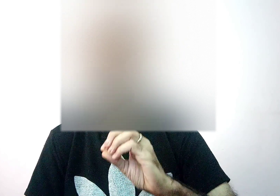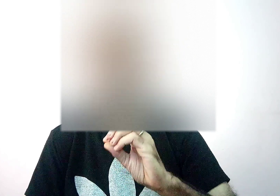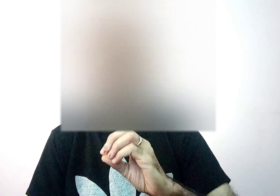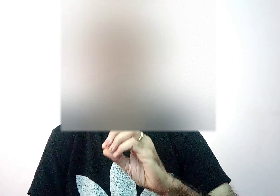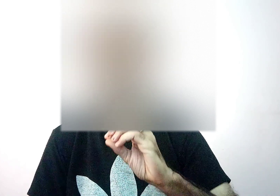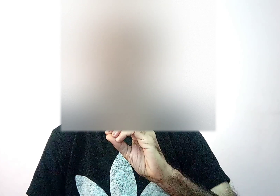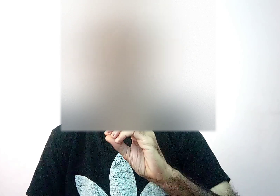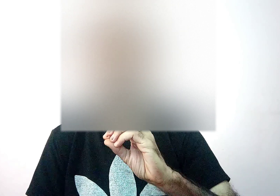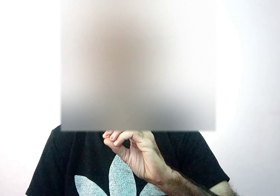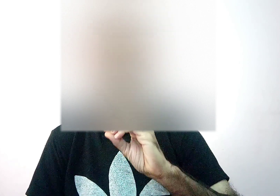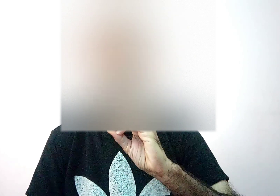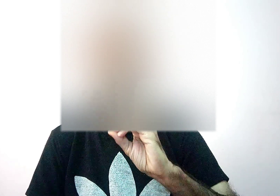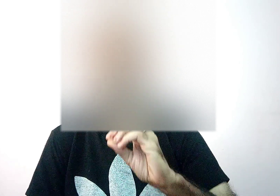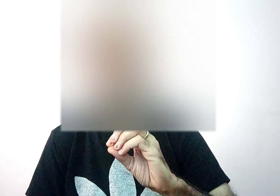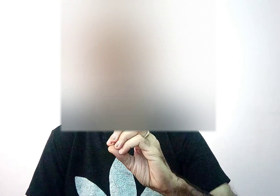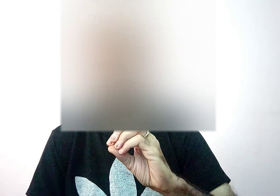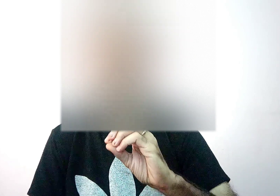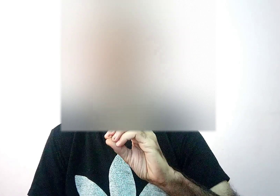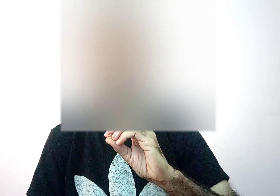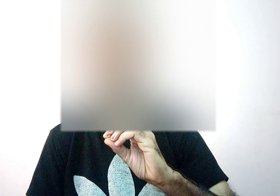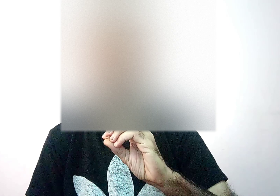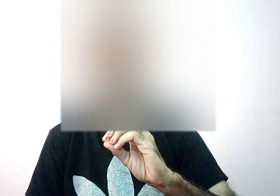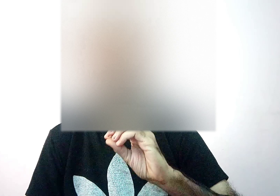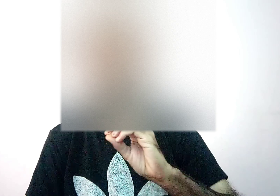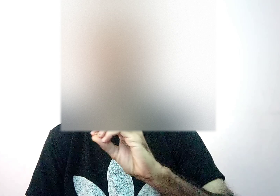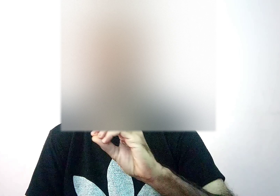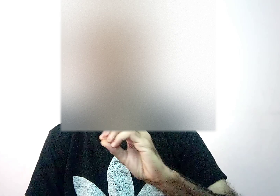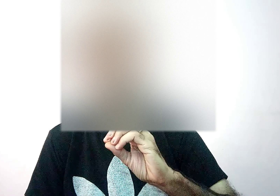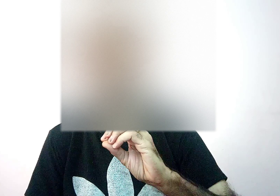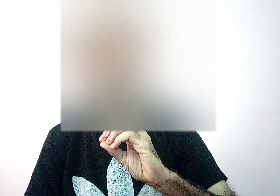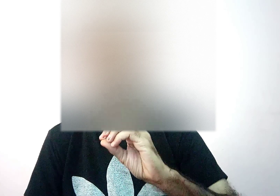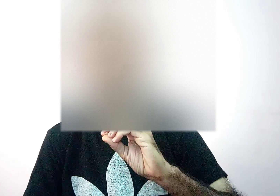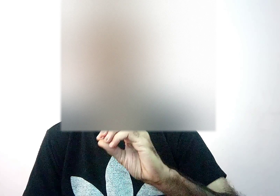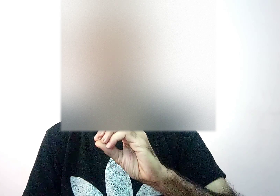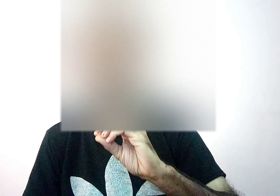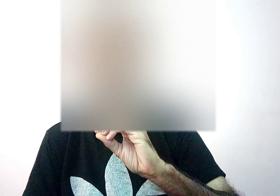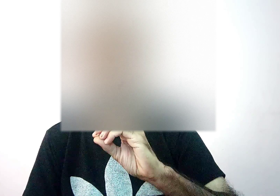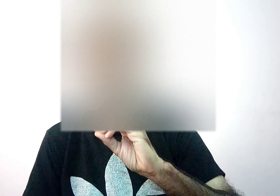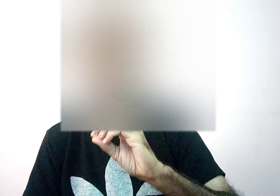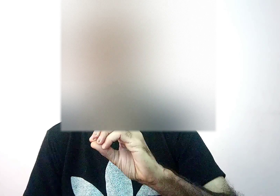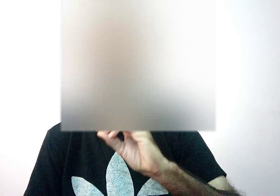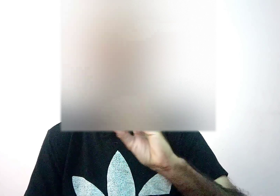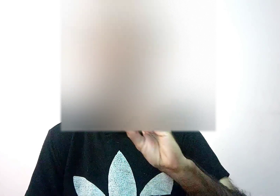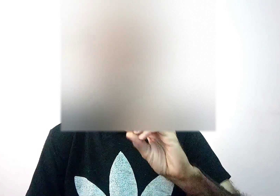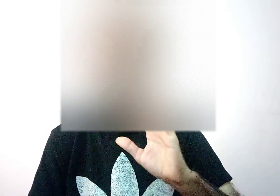سد الروسيرس اللي بيبعد مسافة قصيرة جدا من سد النهضة،